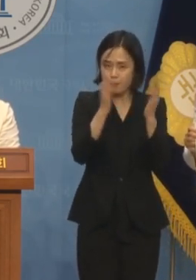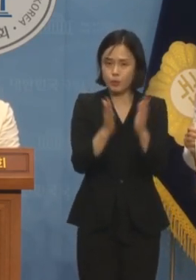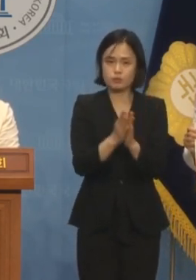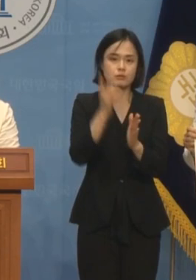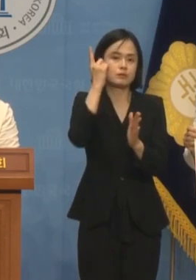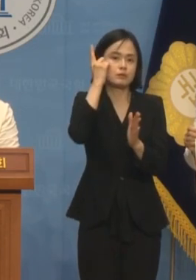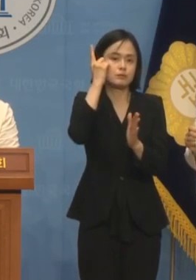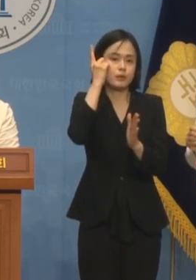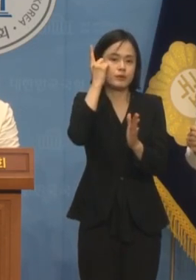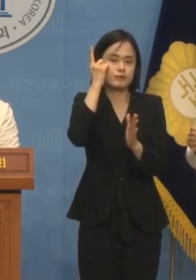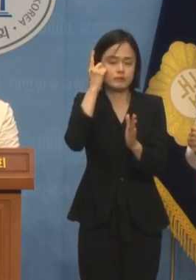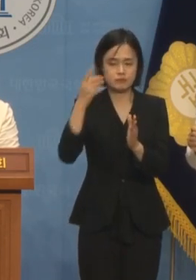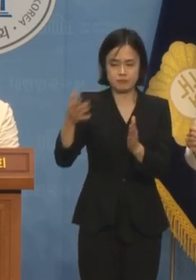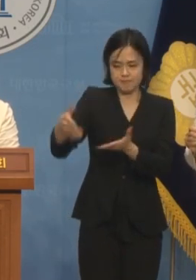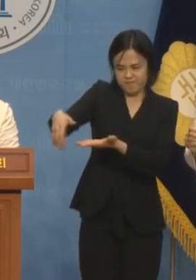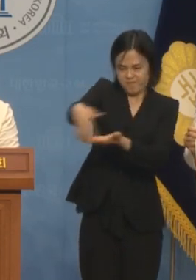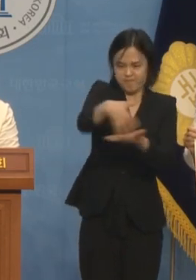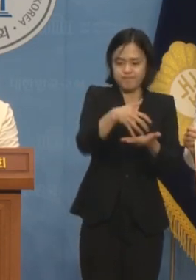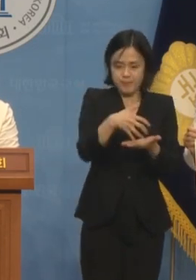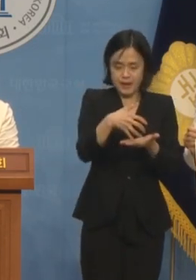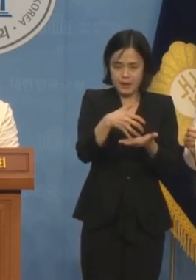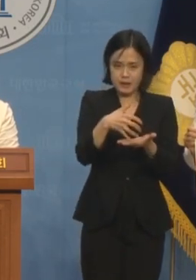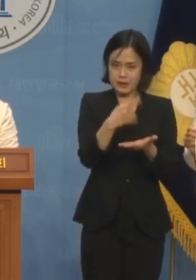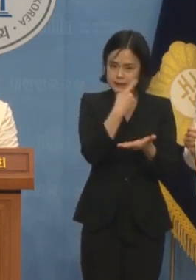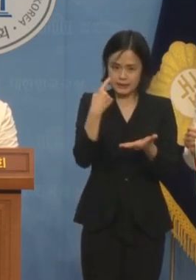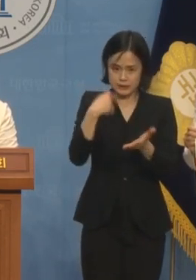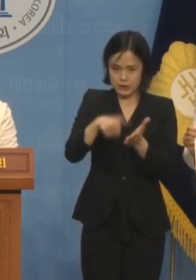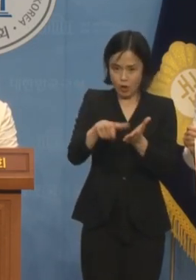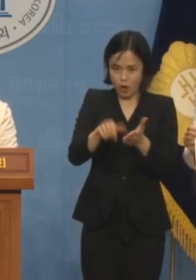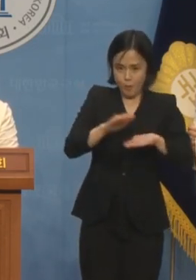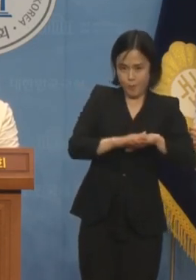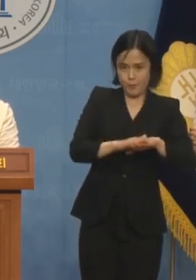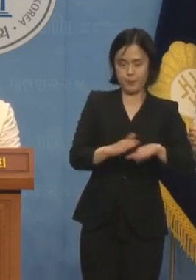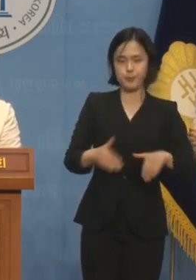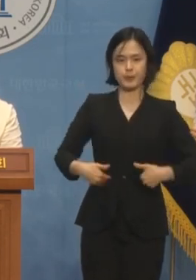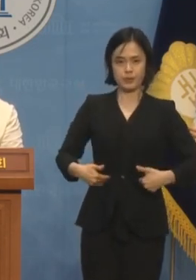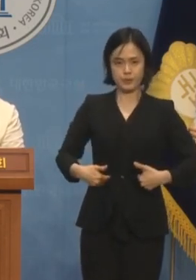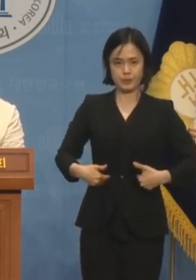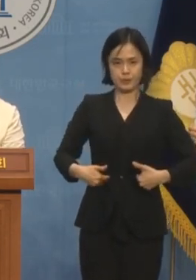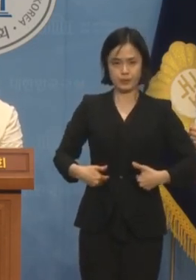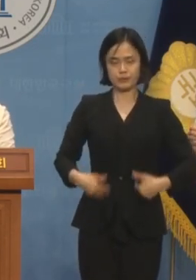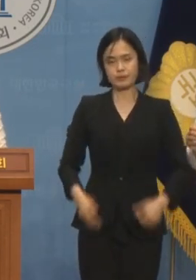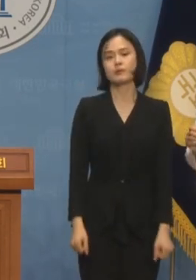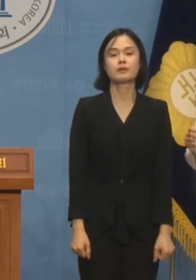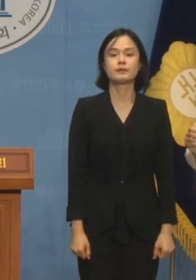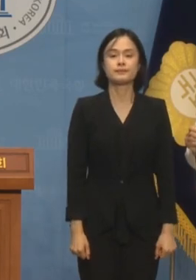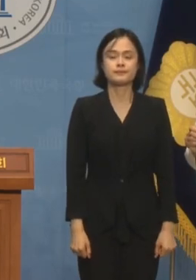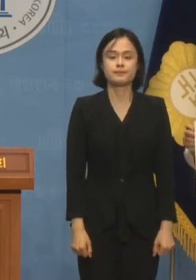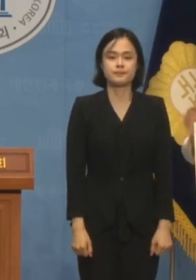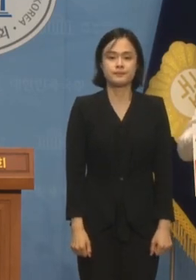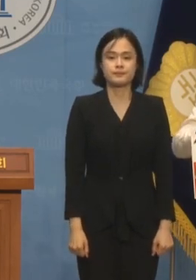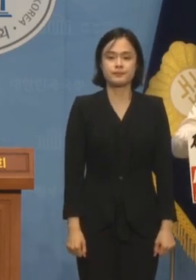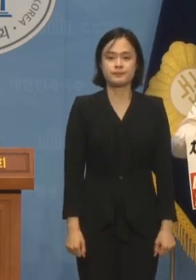압수수색해서 증거를 보전하라. 이것이 오늘의 가장 중요한 사안입니다. 이상입니다.